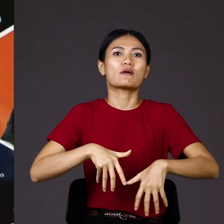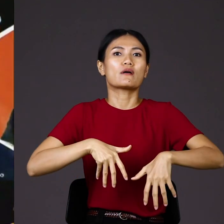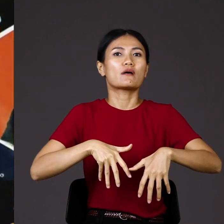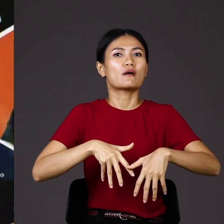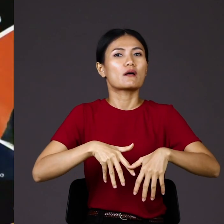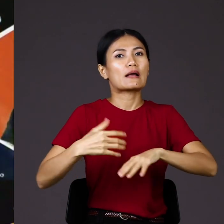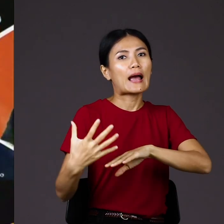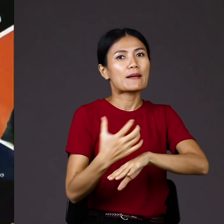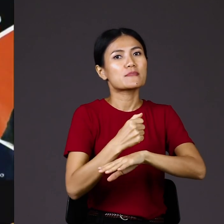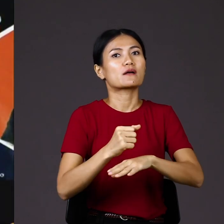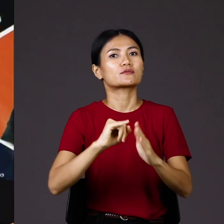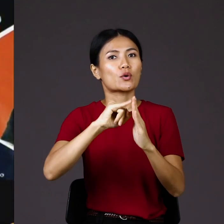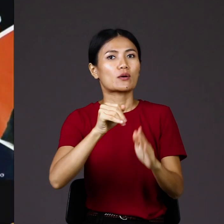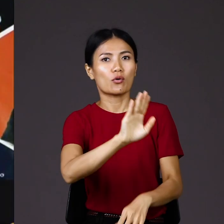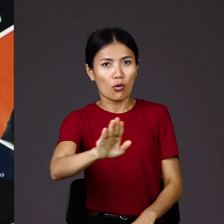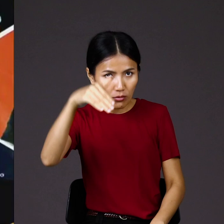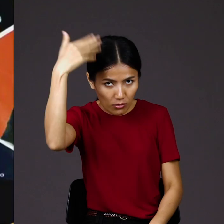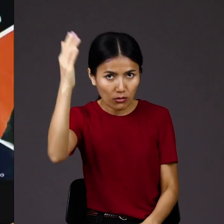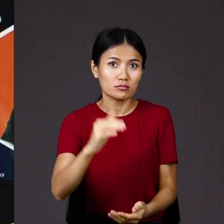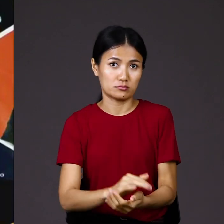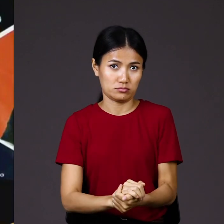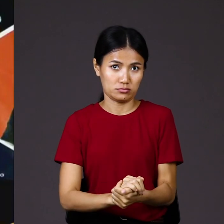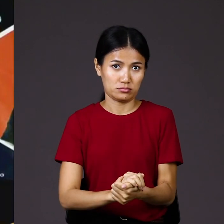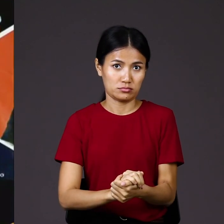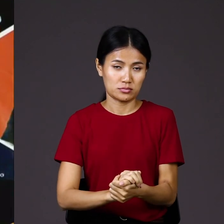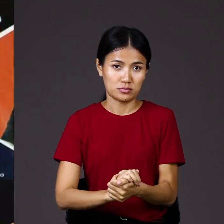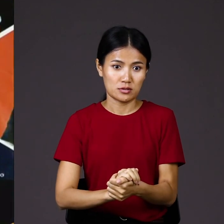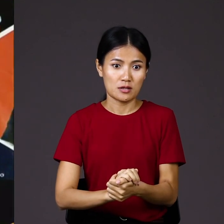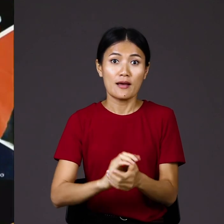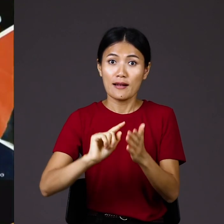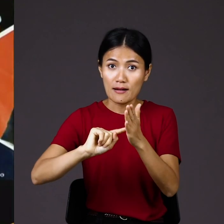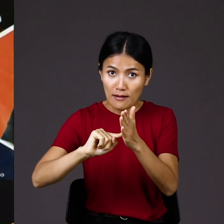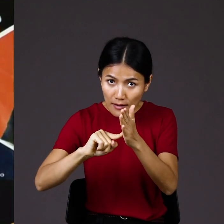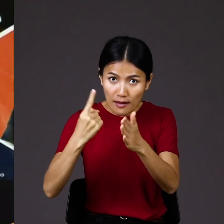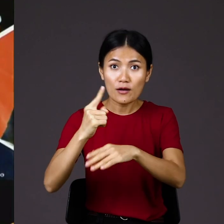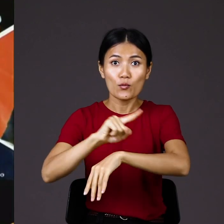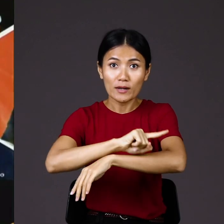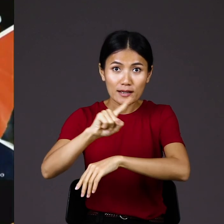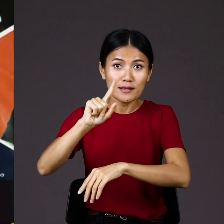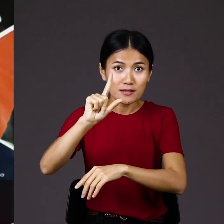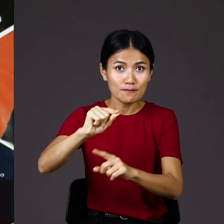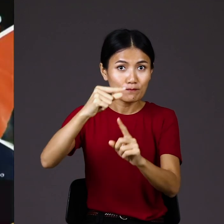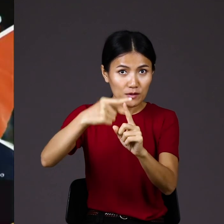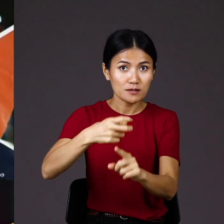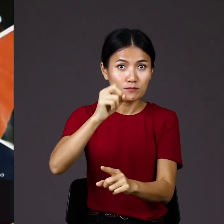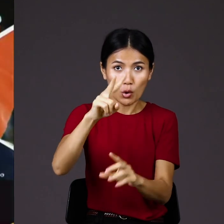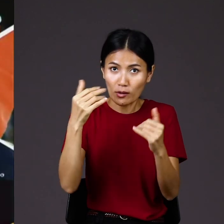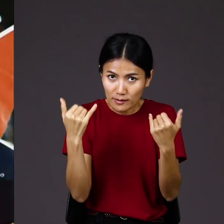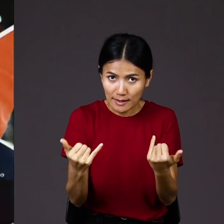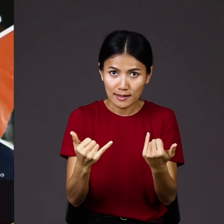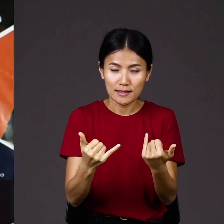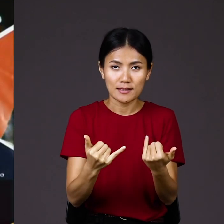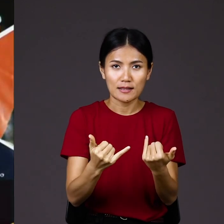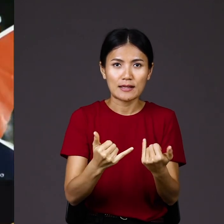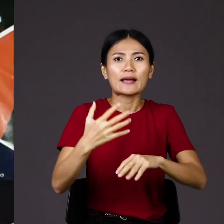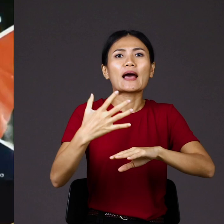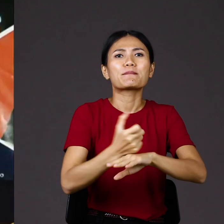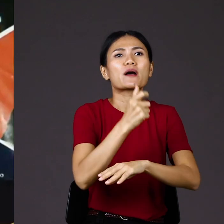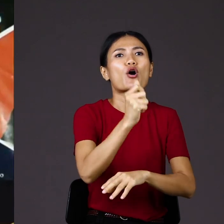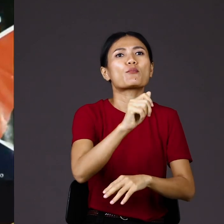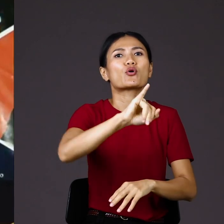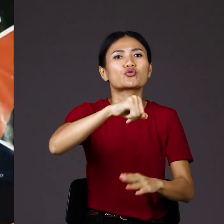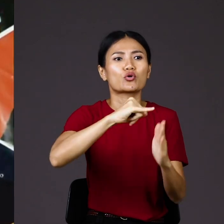องถิ่นของเราให้มีคุณภาพเริ่มตั้งแต่การเมืองท้องถิ่นในวันที่20ธันวาในระดับอบ